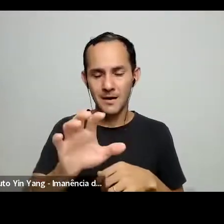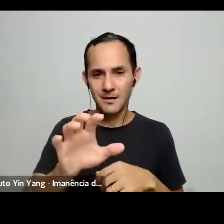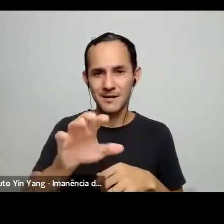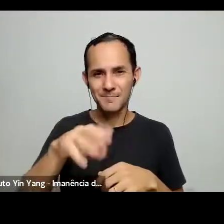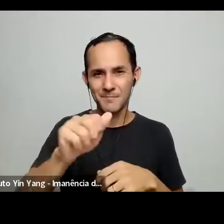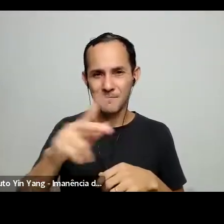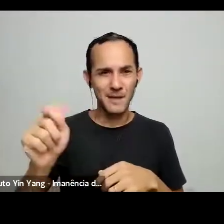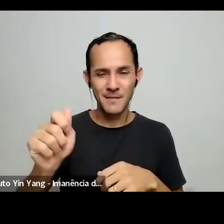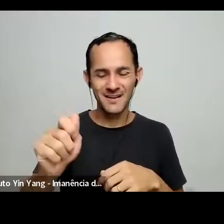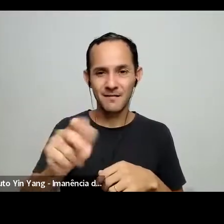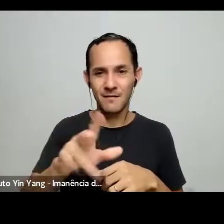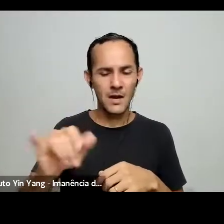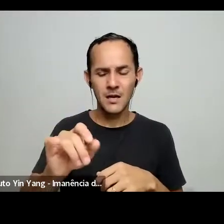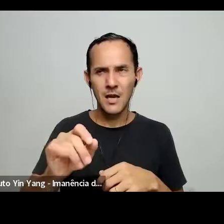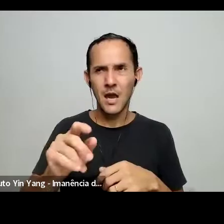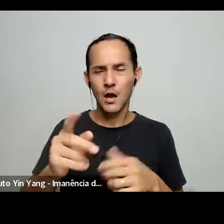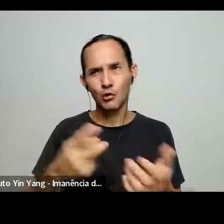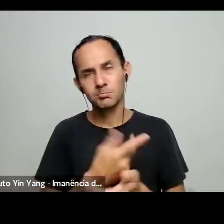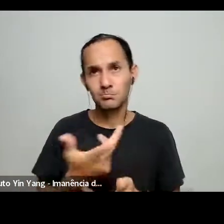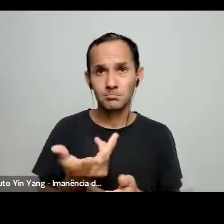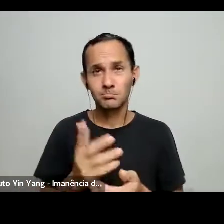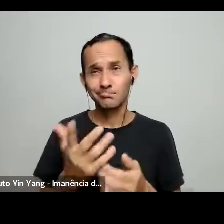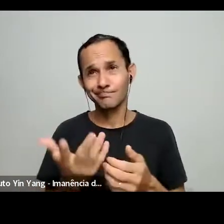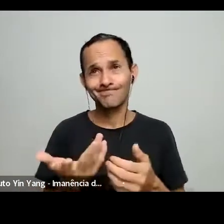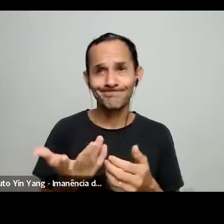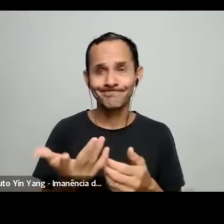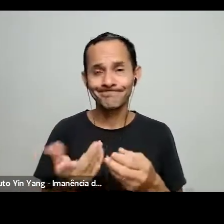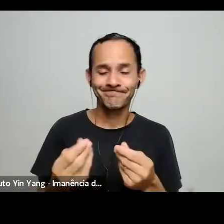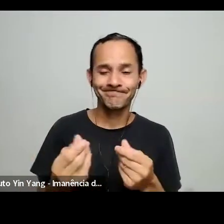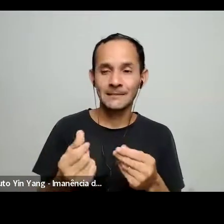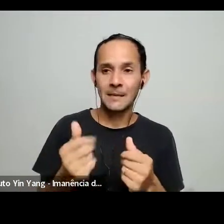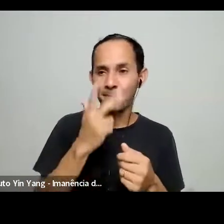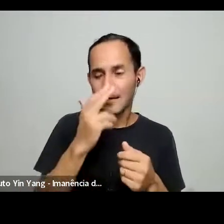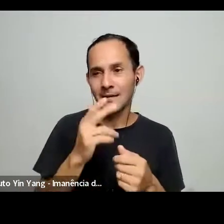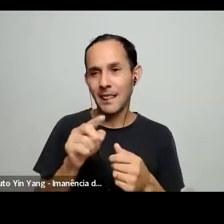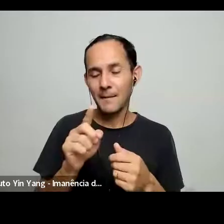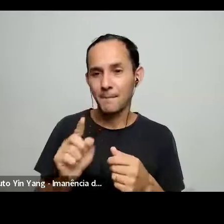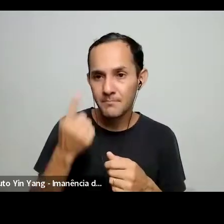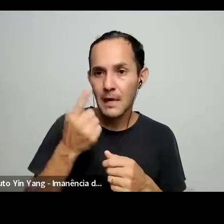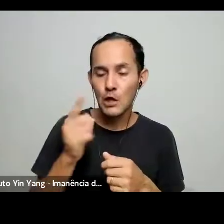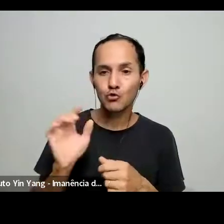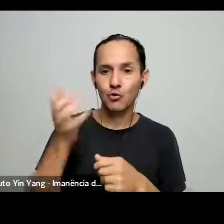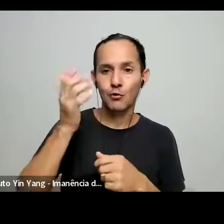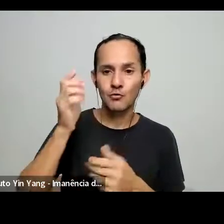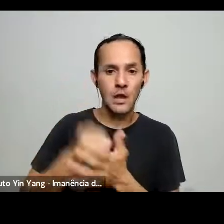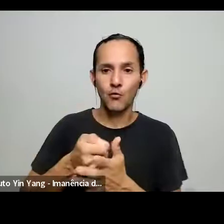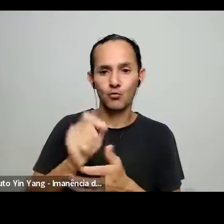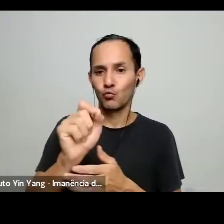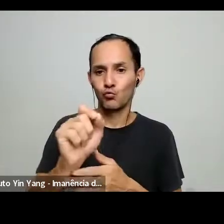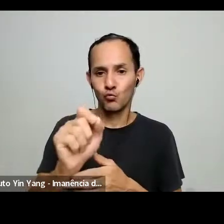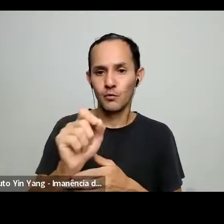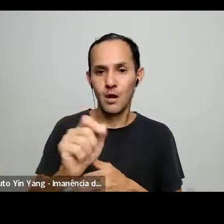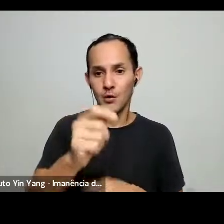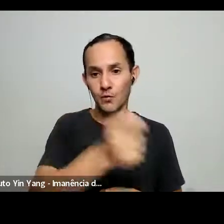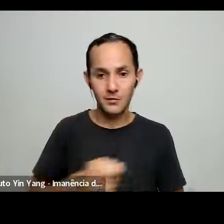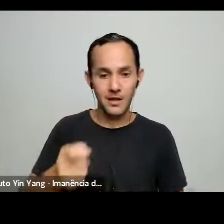gerar, acho que como uma primeira solução, é que realmente a constelação